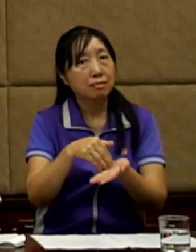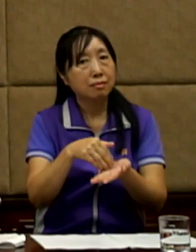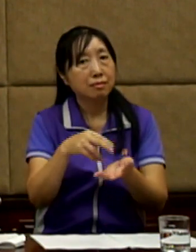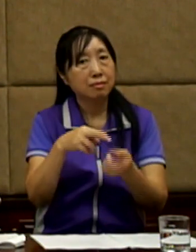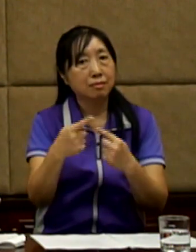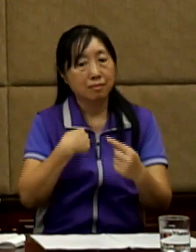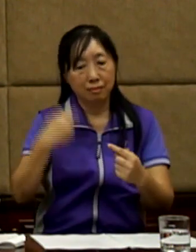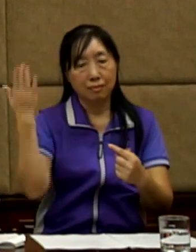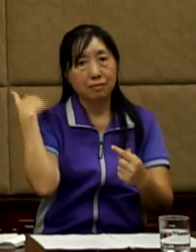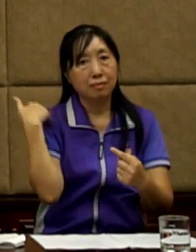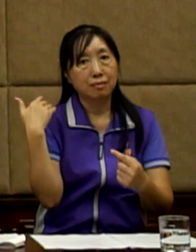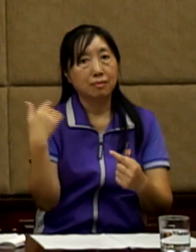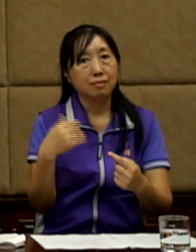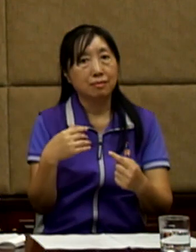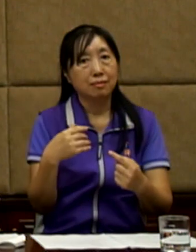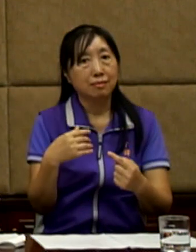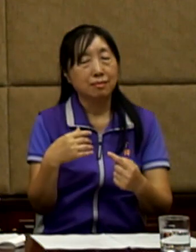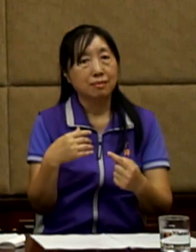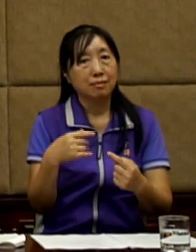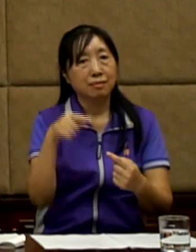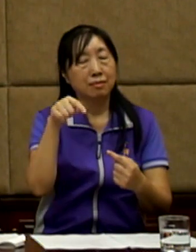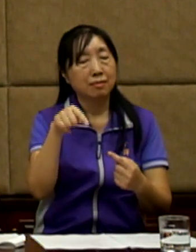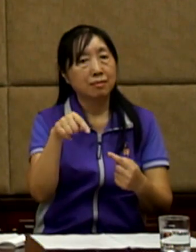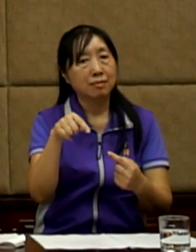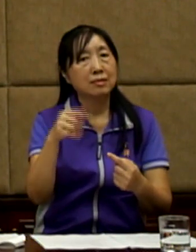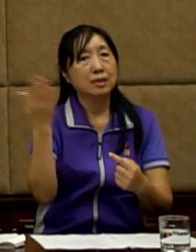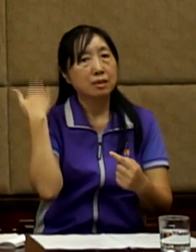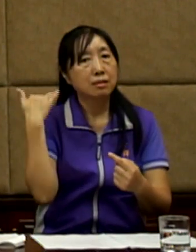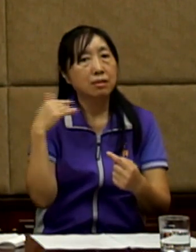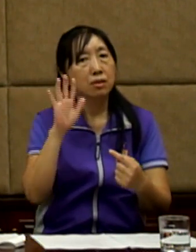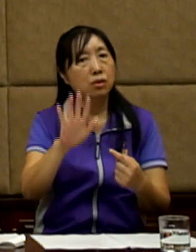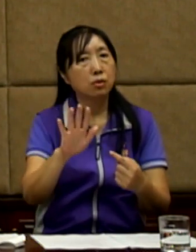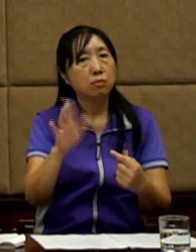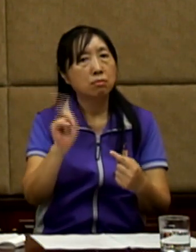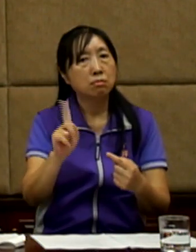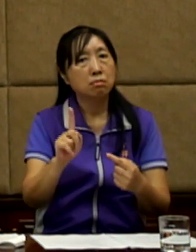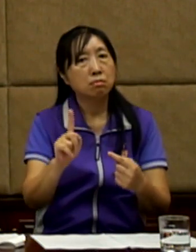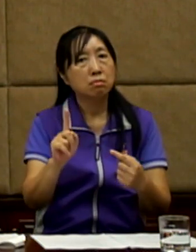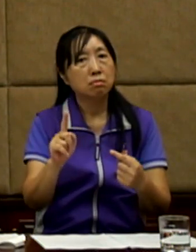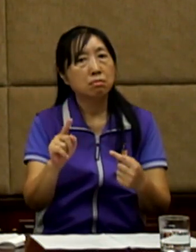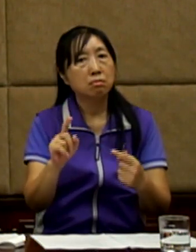我们既有的监理，过去的监理到底有什么